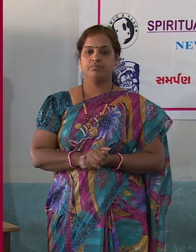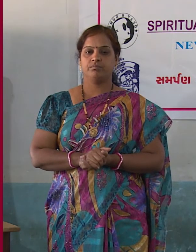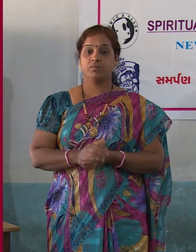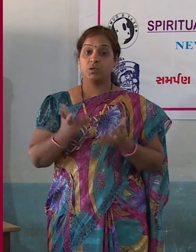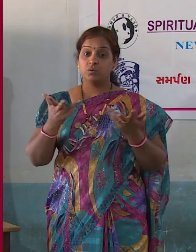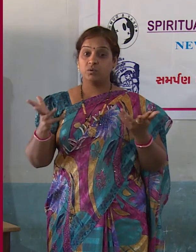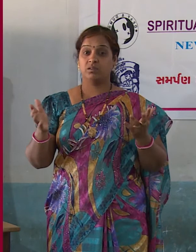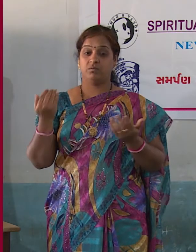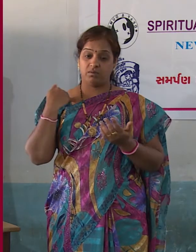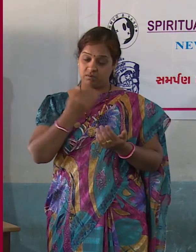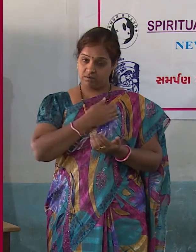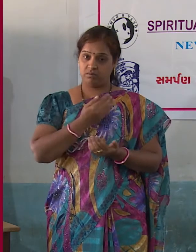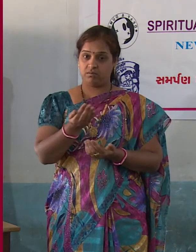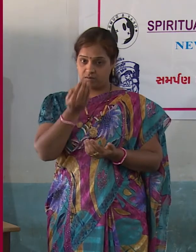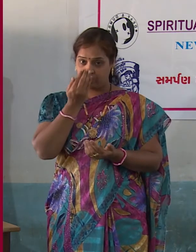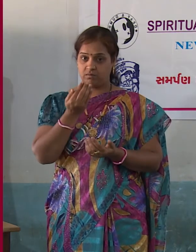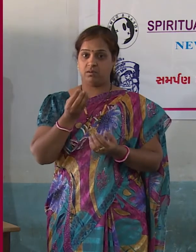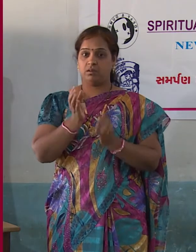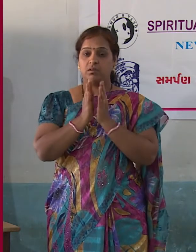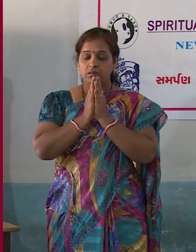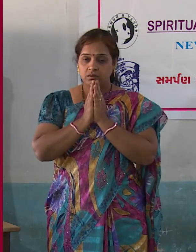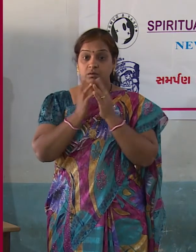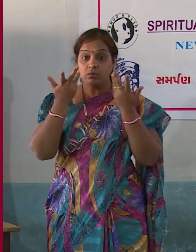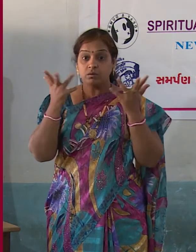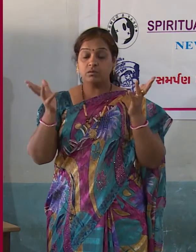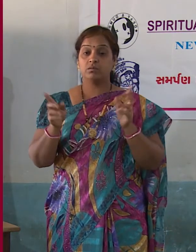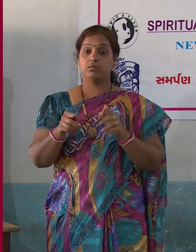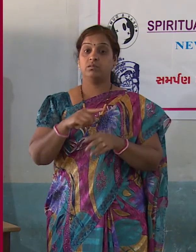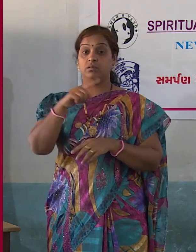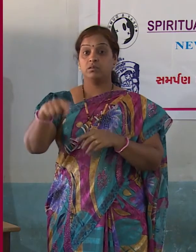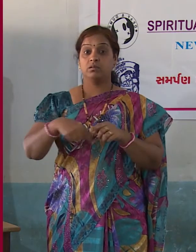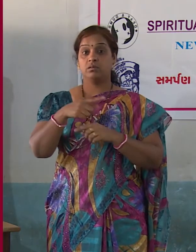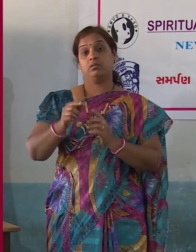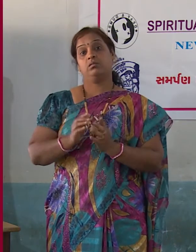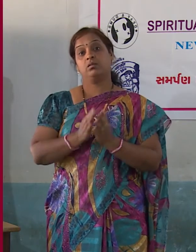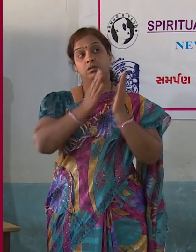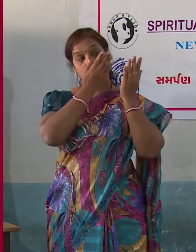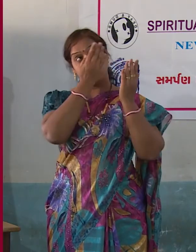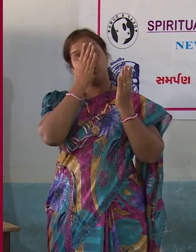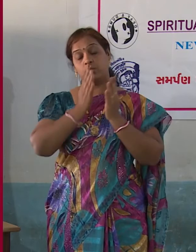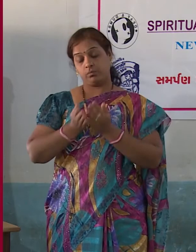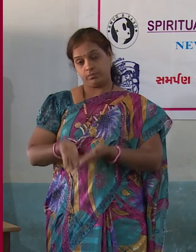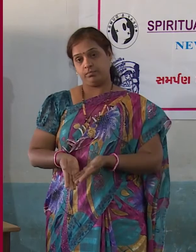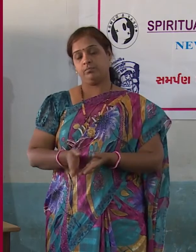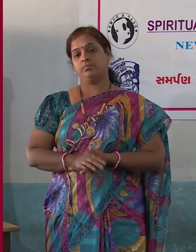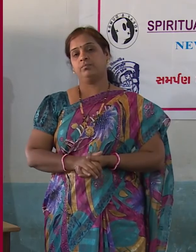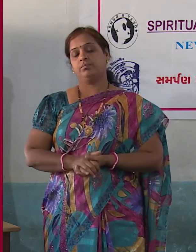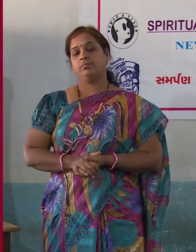अलग धर्म भी आ जाते हैं। तो जो परमात्मा का स्थापन किया हुआ धर्म है वो आधा